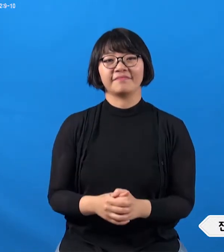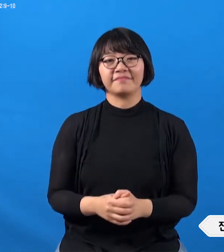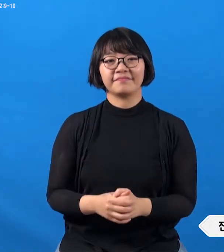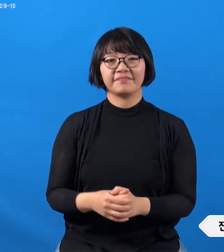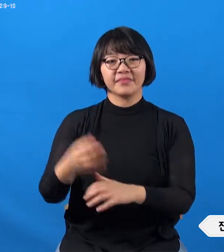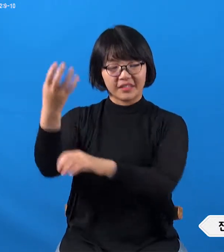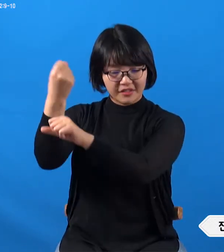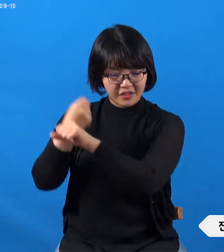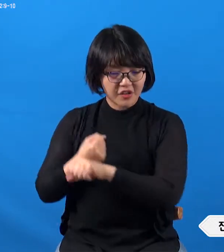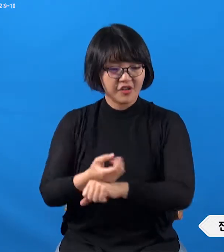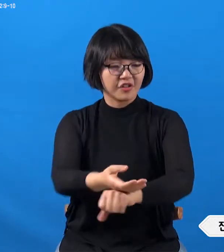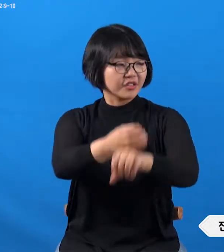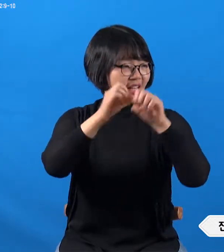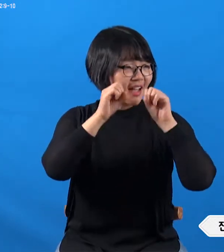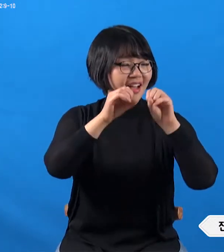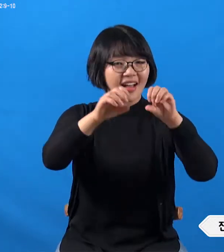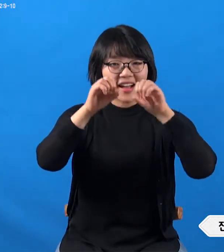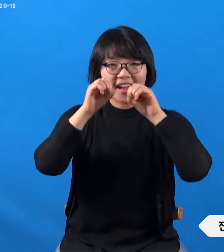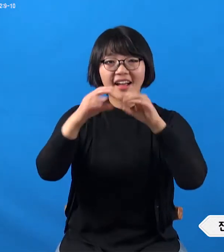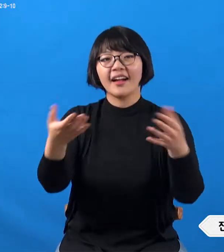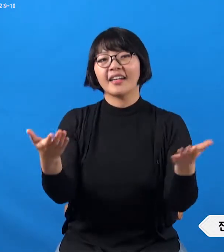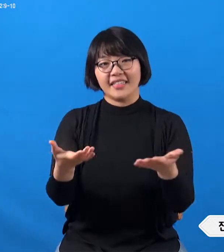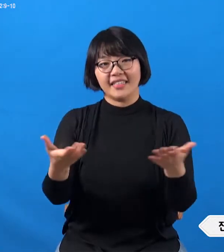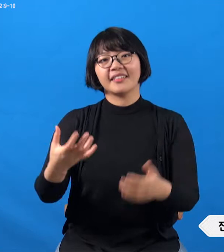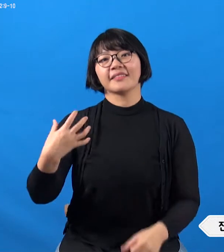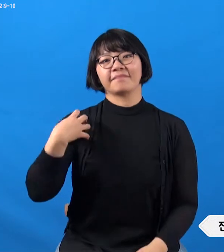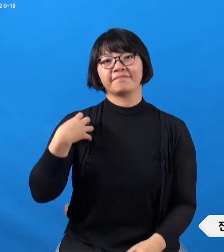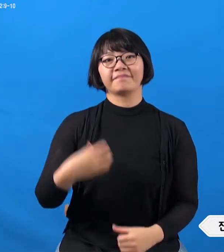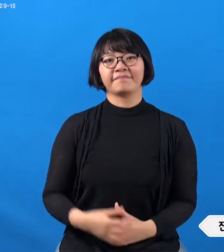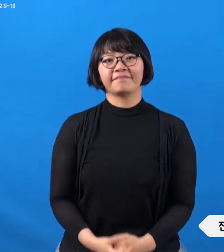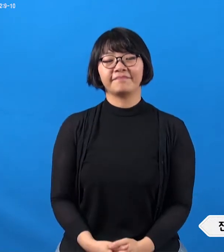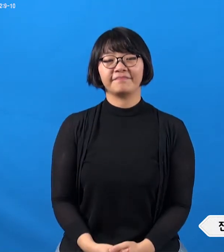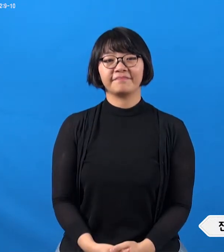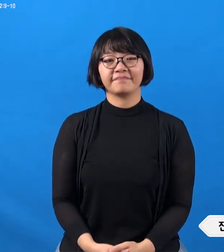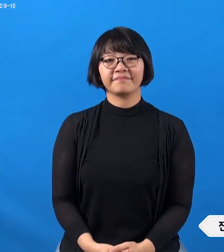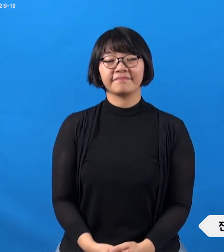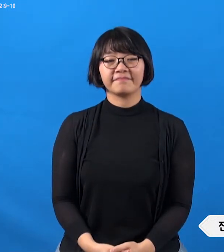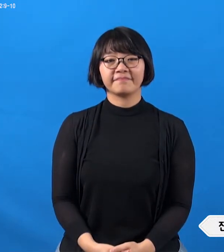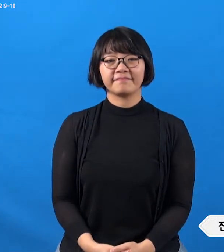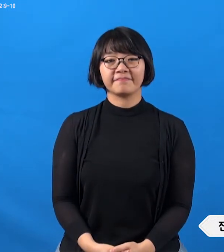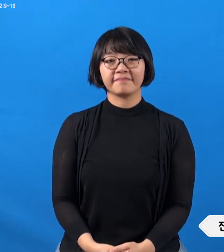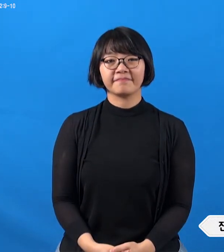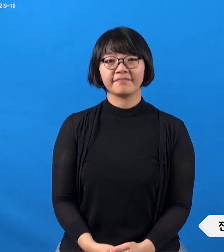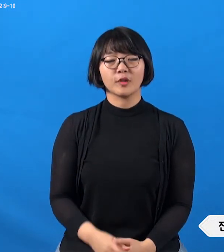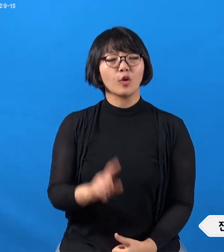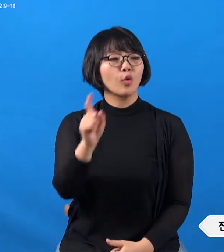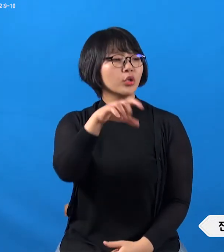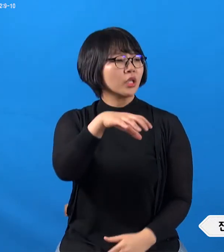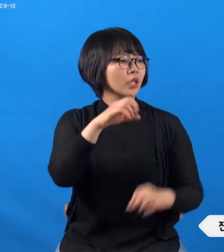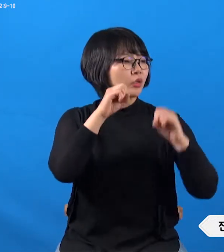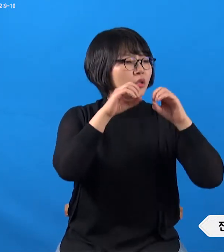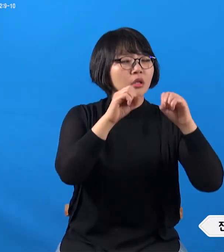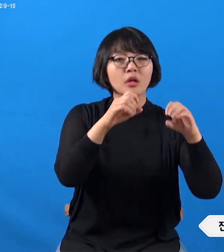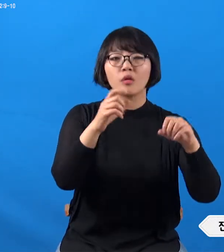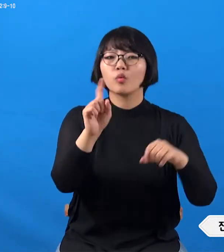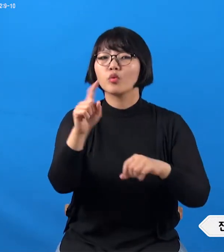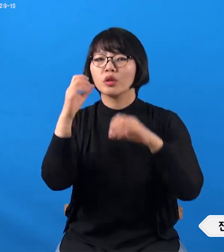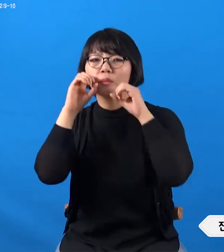선포하라, 전달하고 나누는 것을 말합니다. 어디에 선포할 수